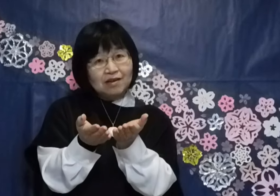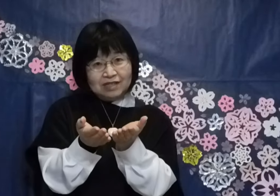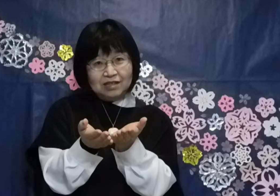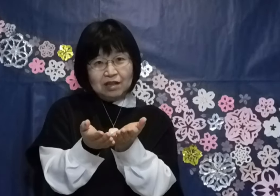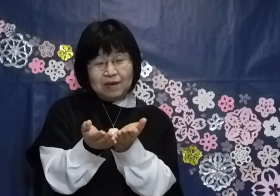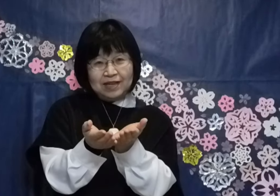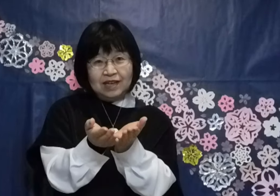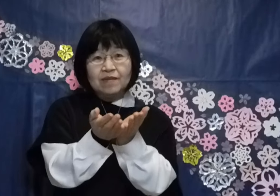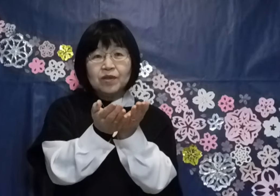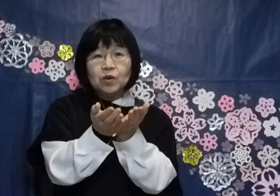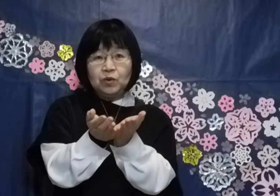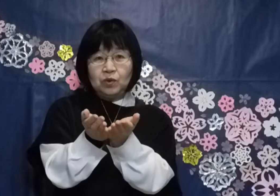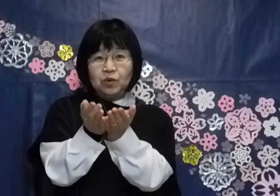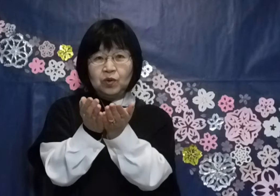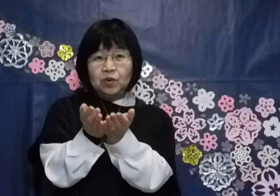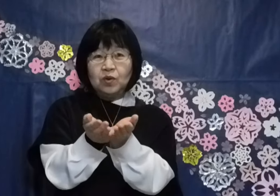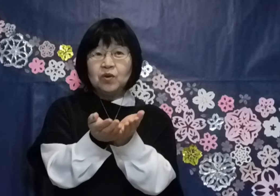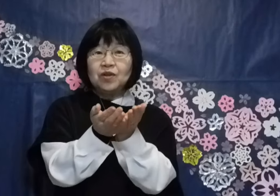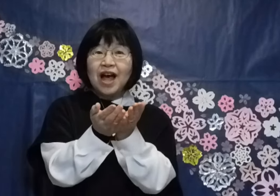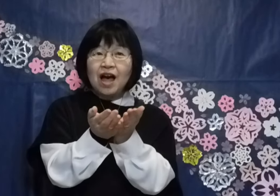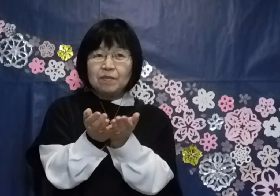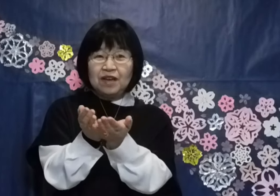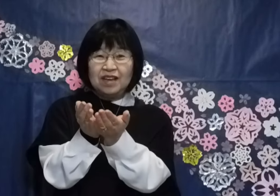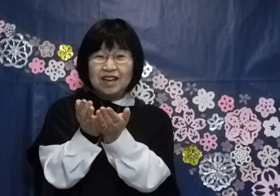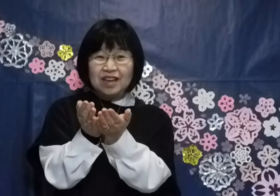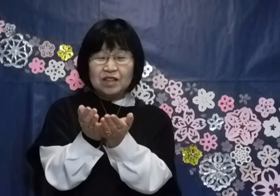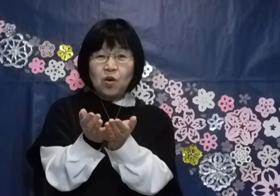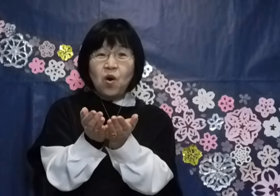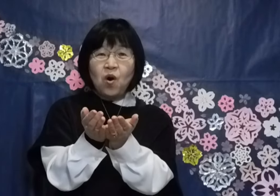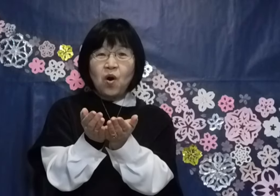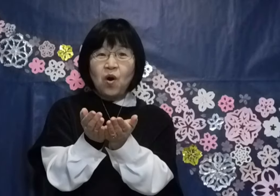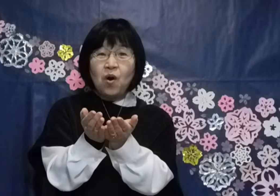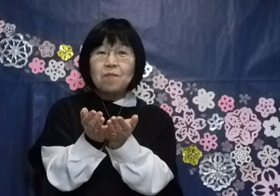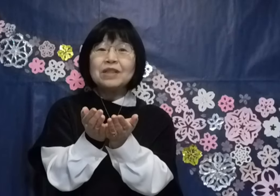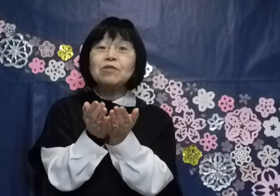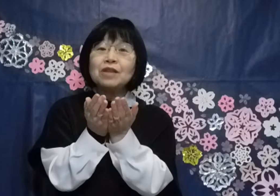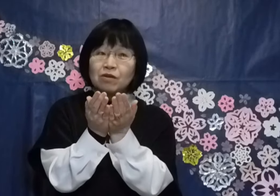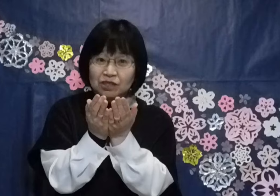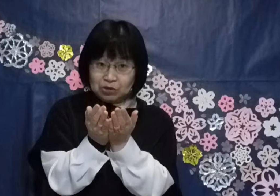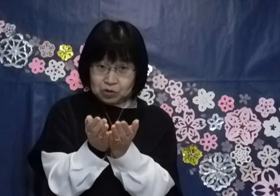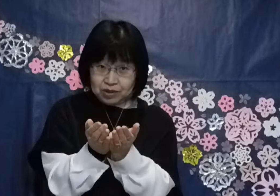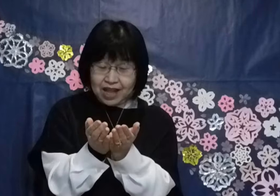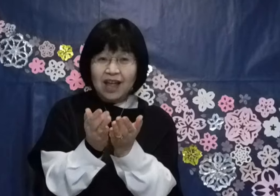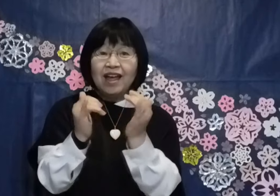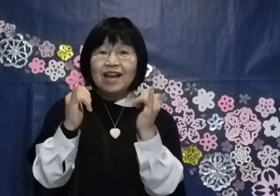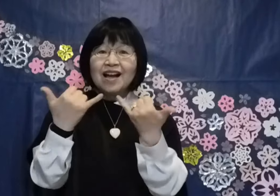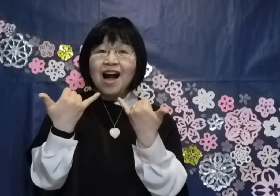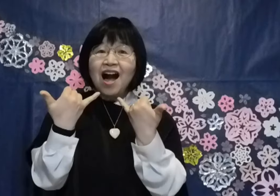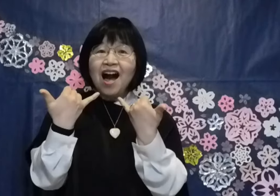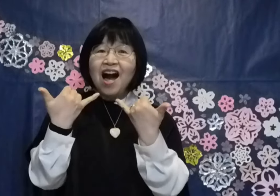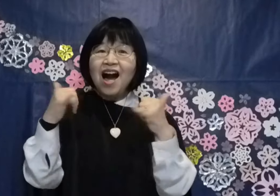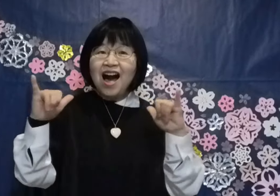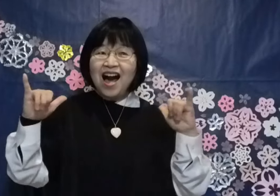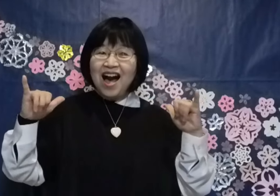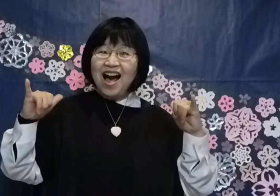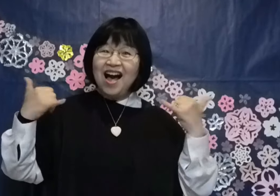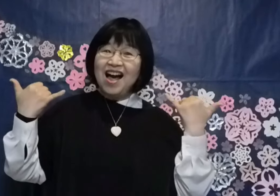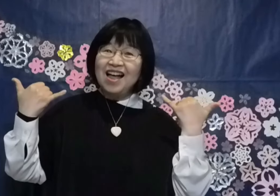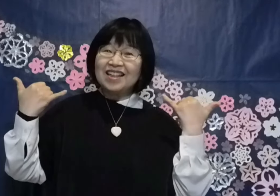わせるために、船人まで船を作っておいて、が